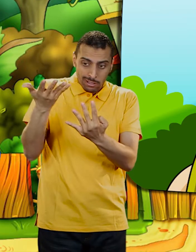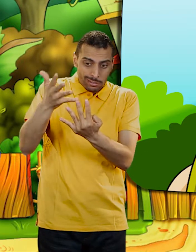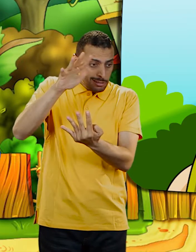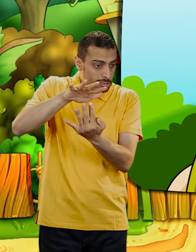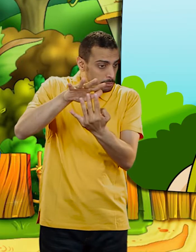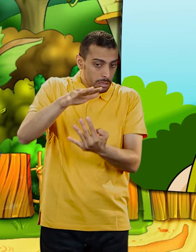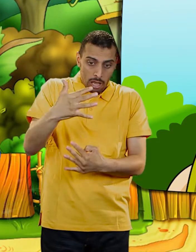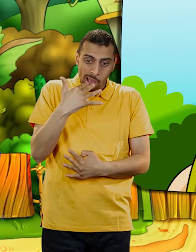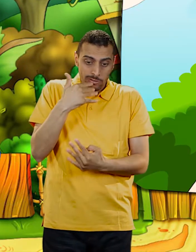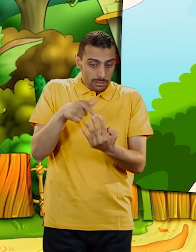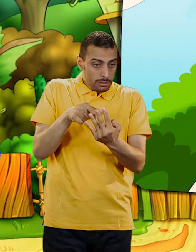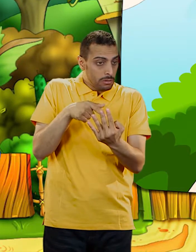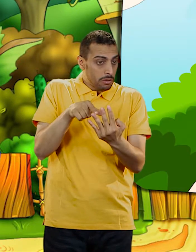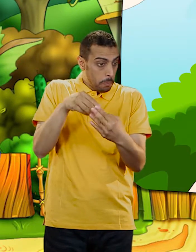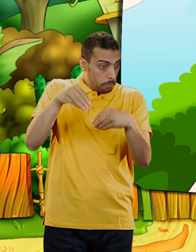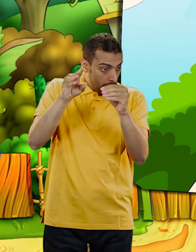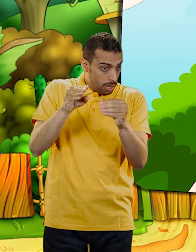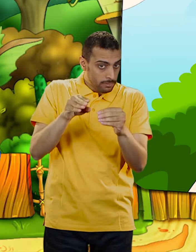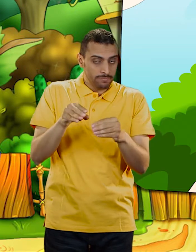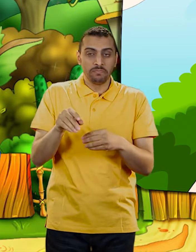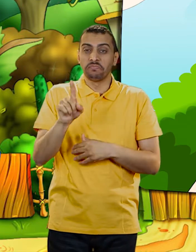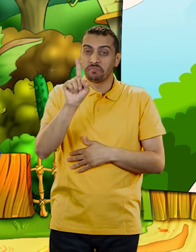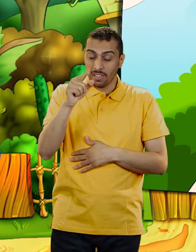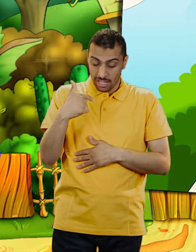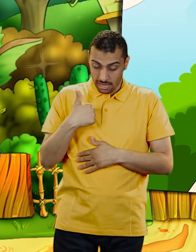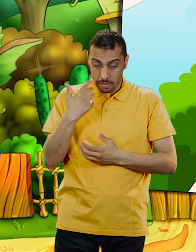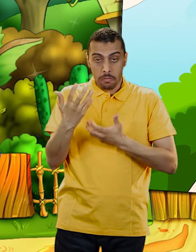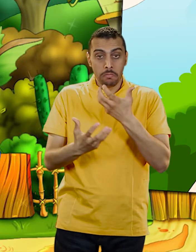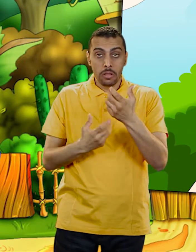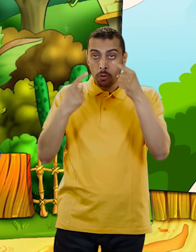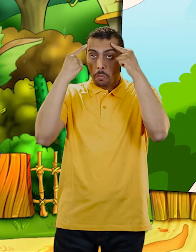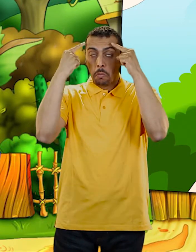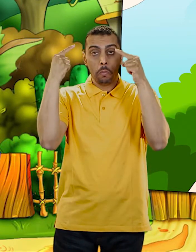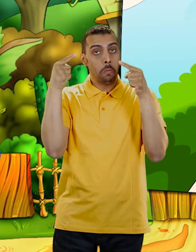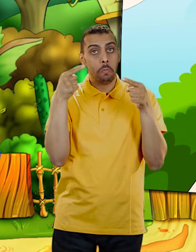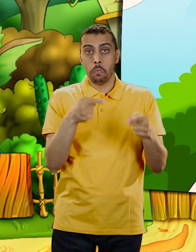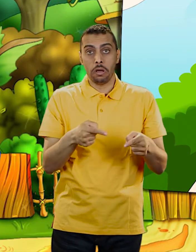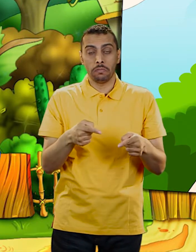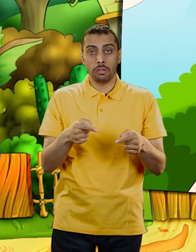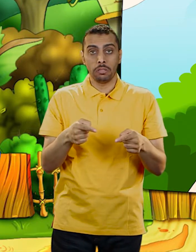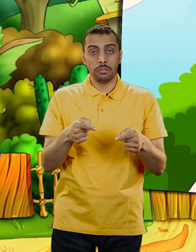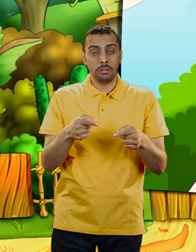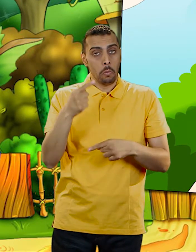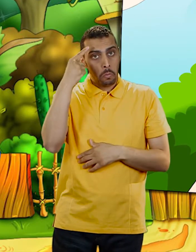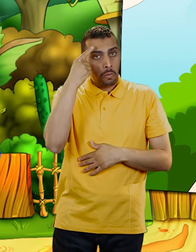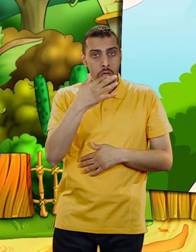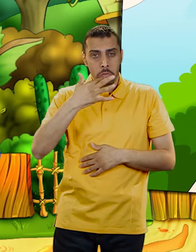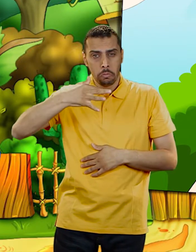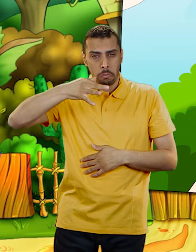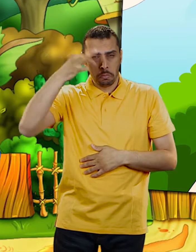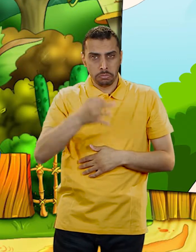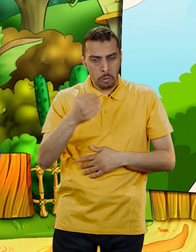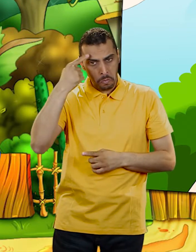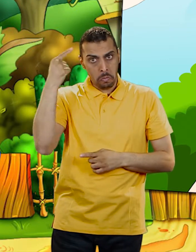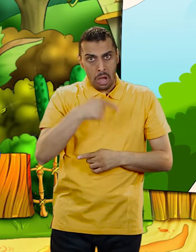ثلاثة دراهم هذا المطعم أفخر مطاعم المدينة وكل شيء فيه له